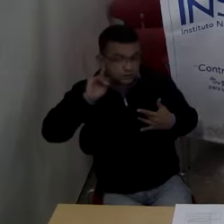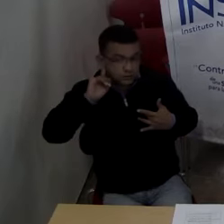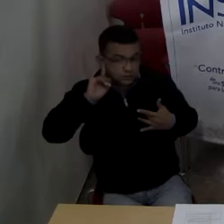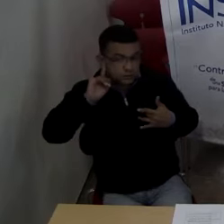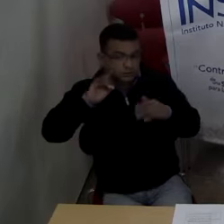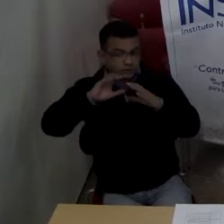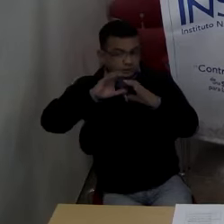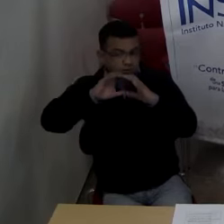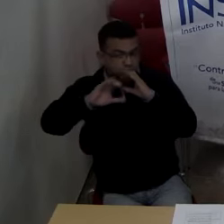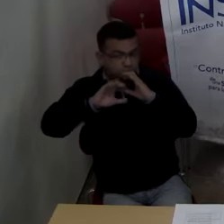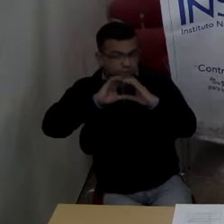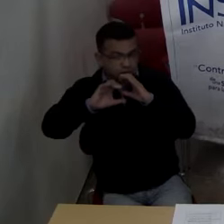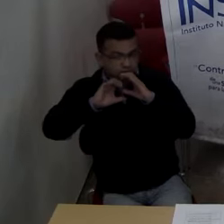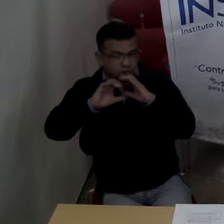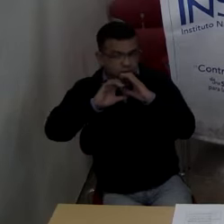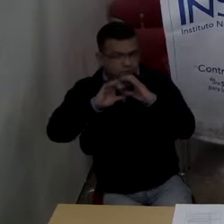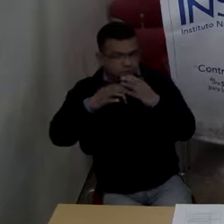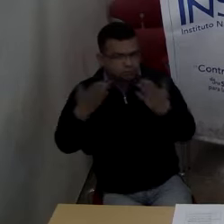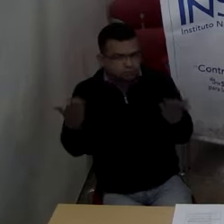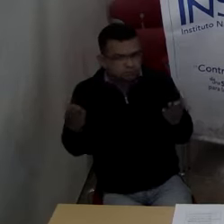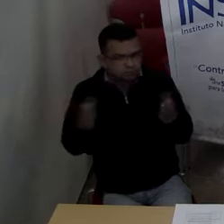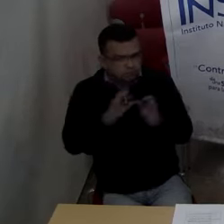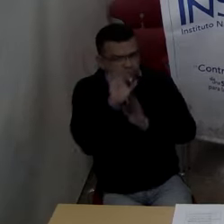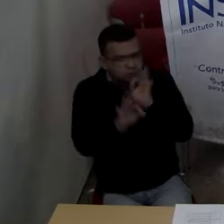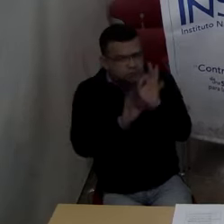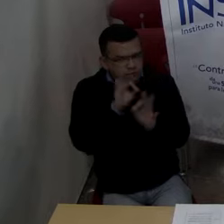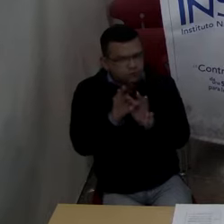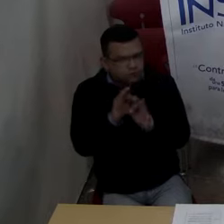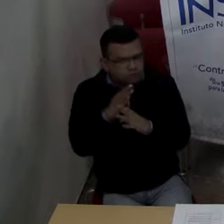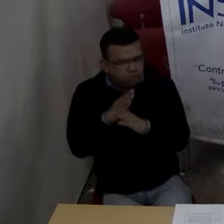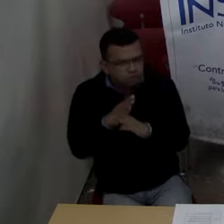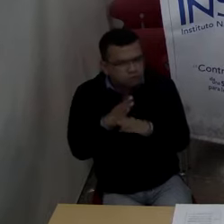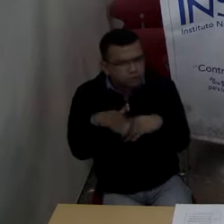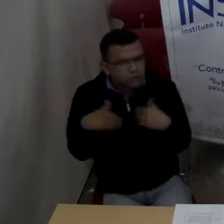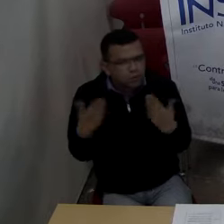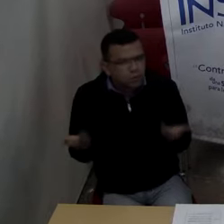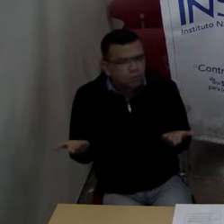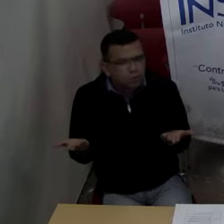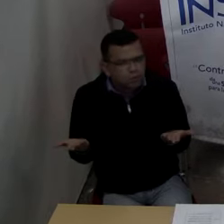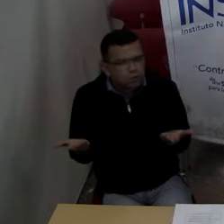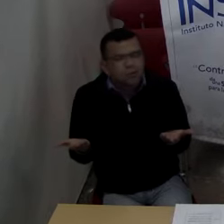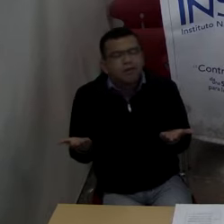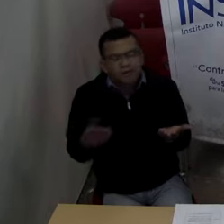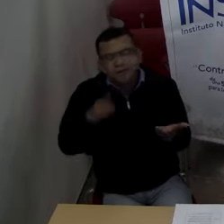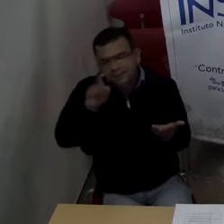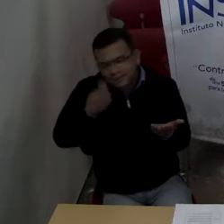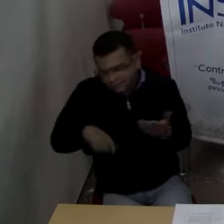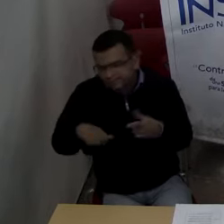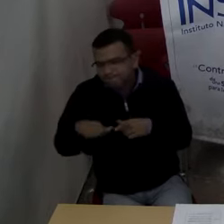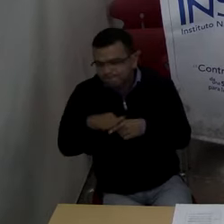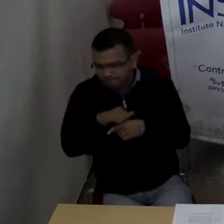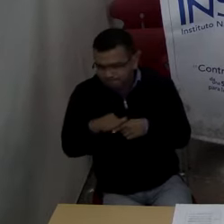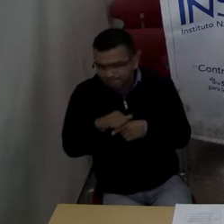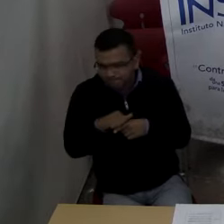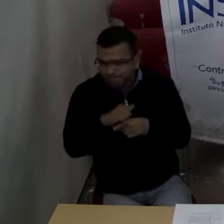de autocuidado y siguiendo unas pautas cotidianas en nuestra